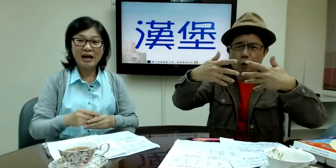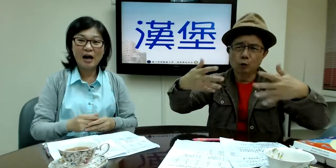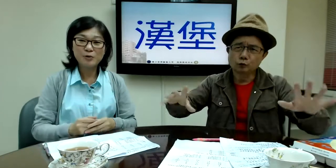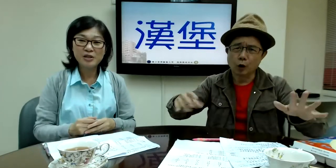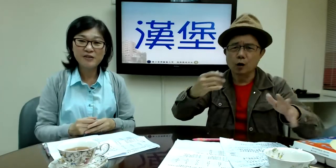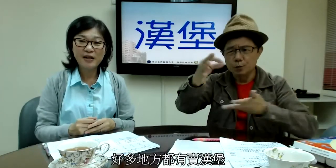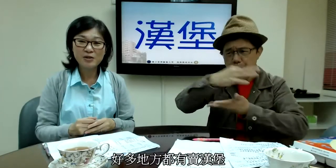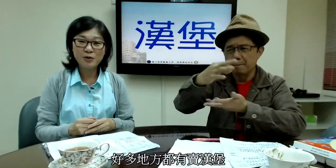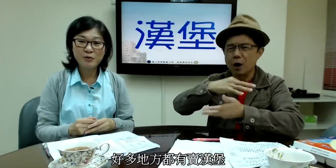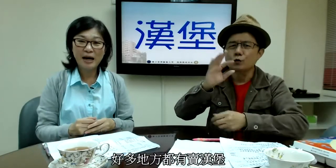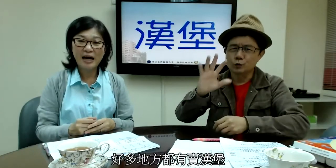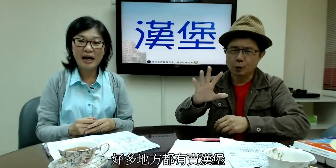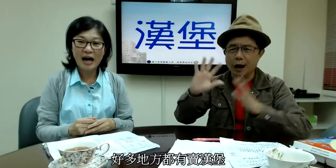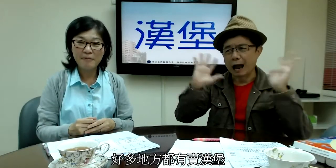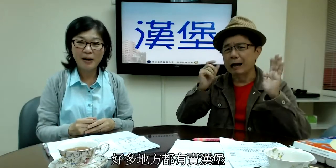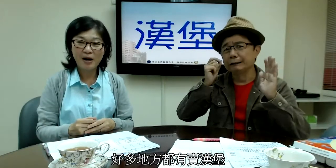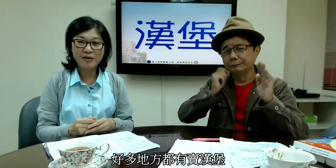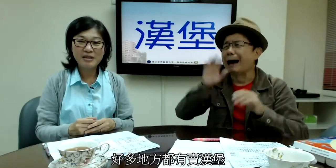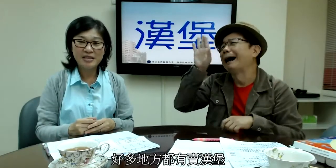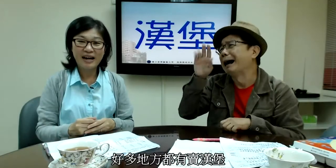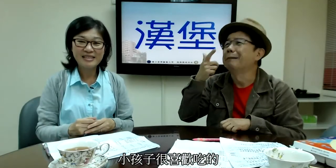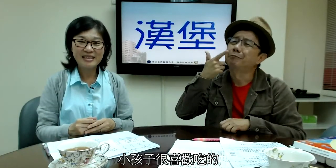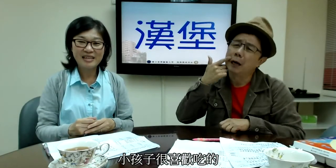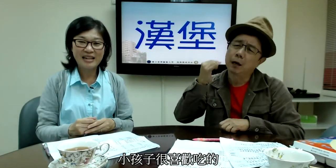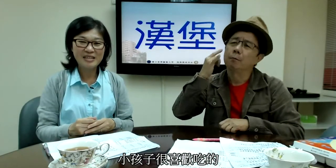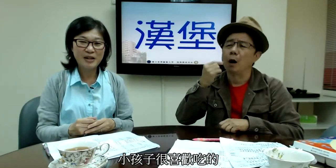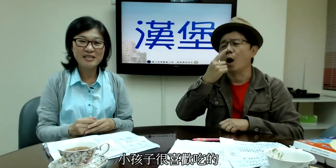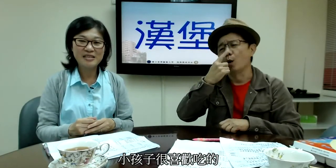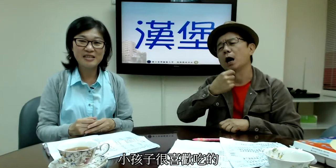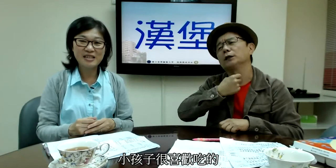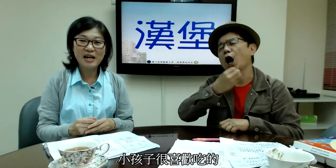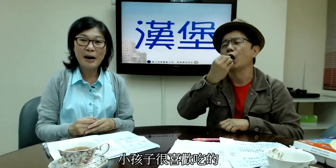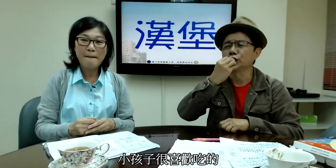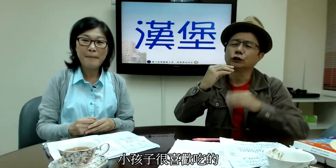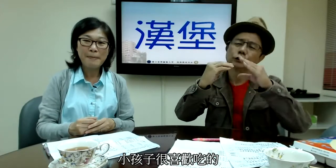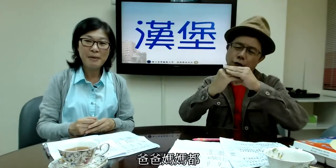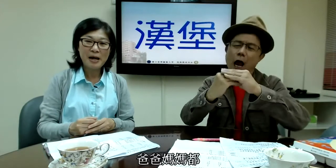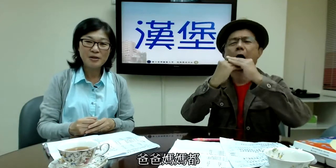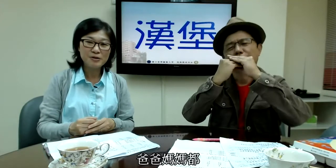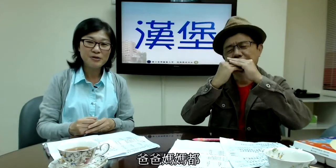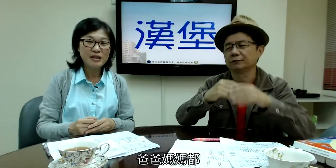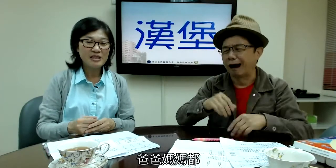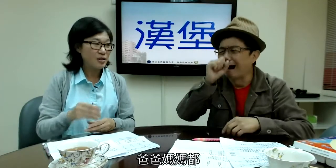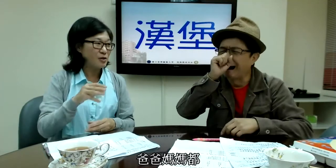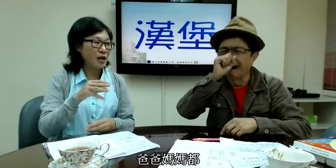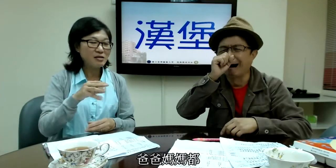好多地方都有卖汉堡，小孩子很喜欢吃的。爸爸妈妈都我要吃